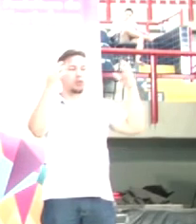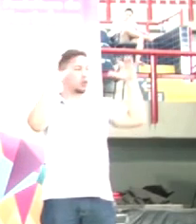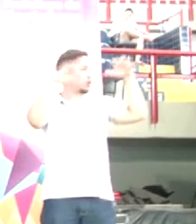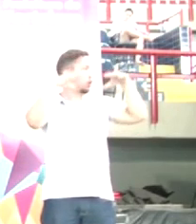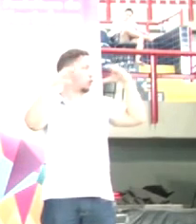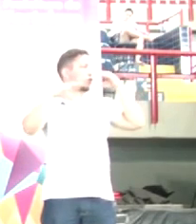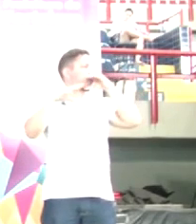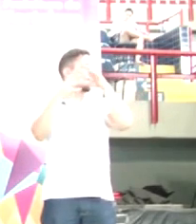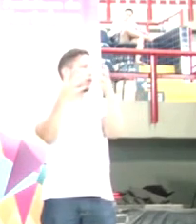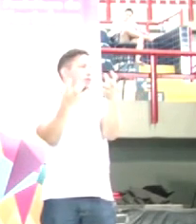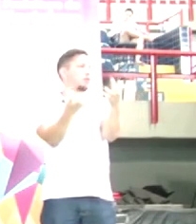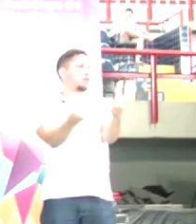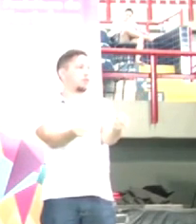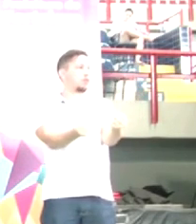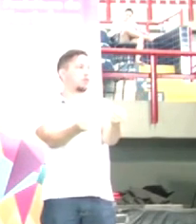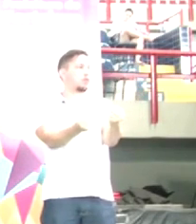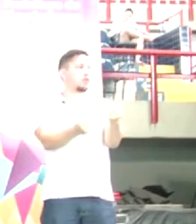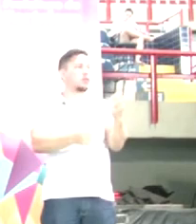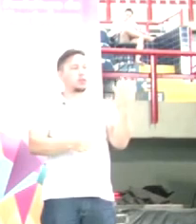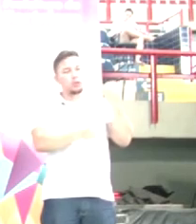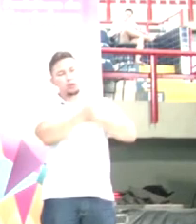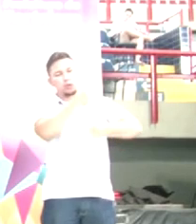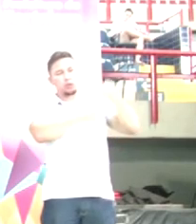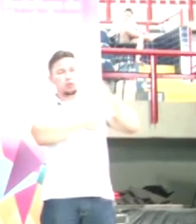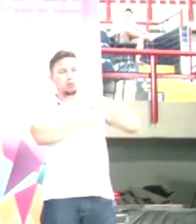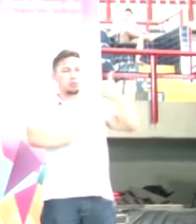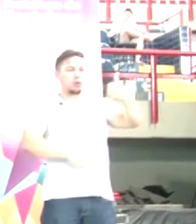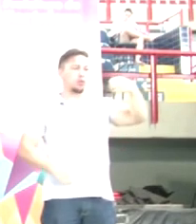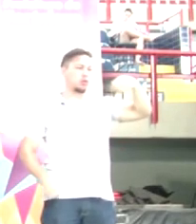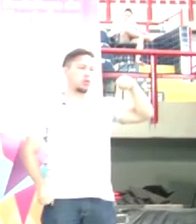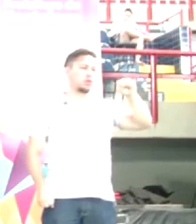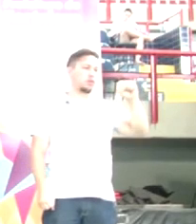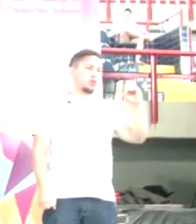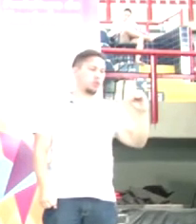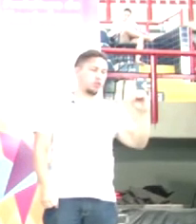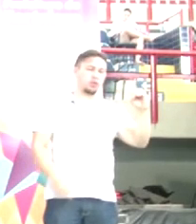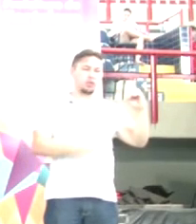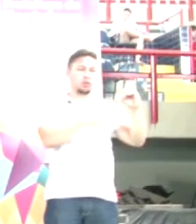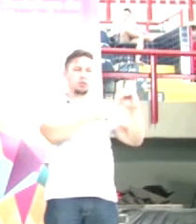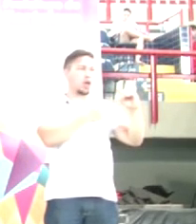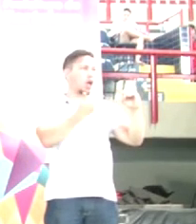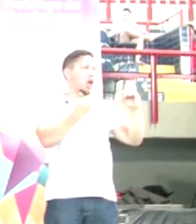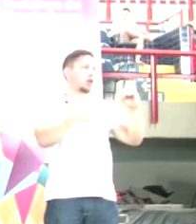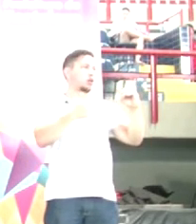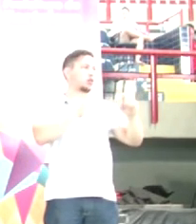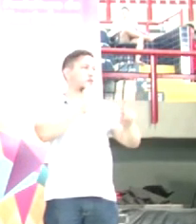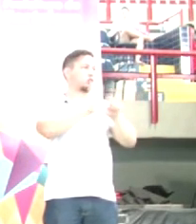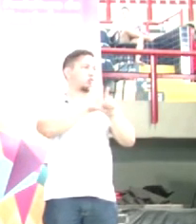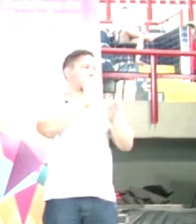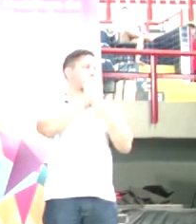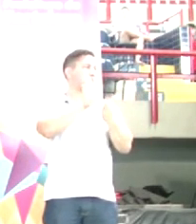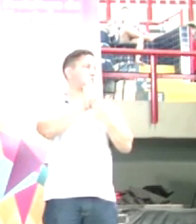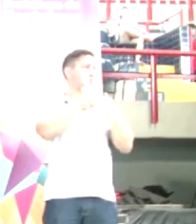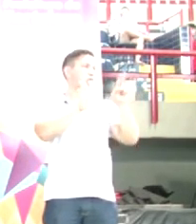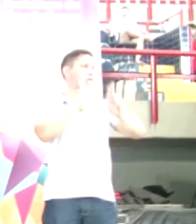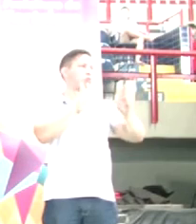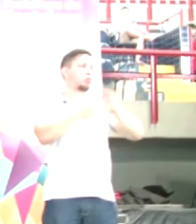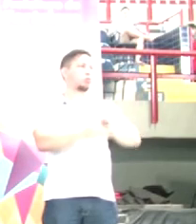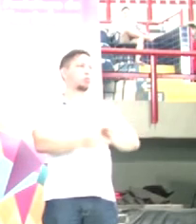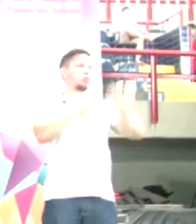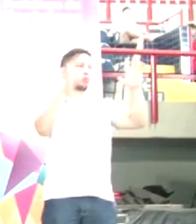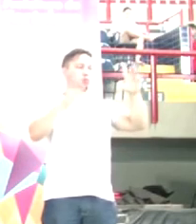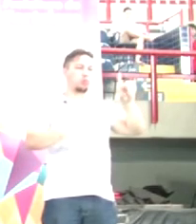ácida. Nos anos de 1980, não havia regulamentação e era utilizado